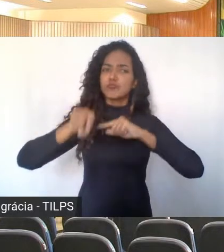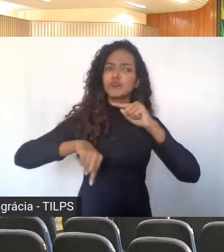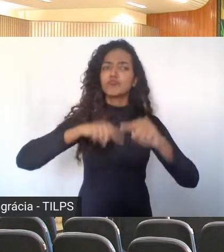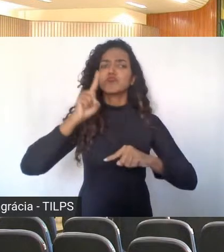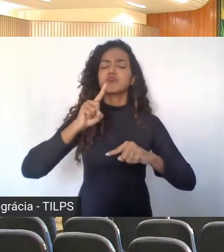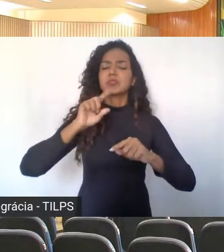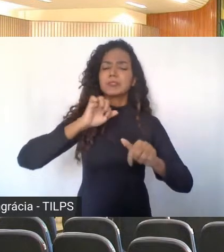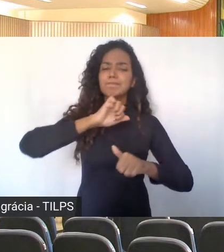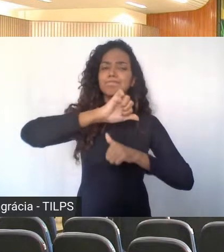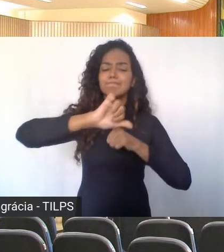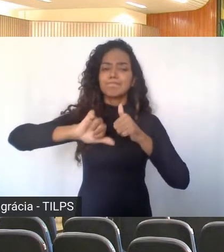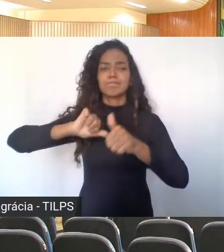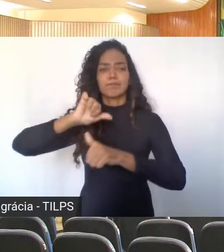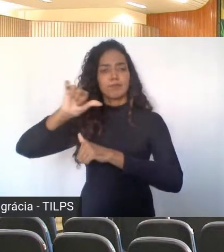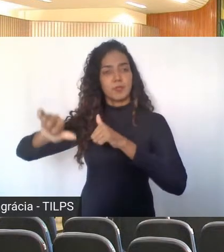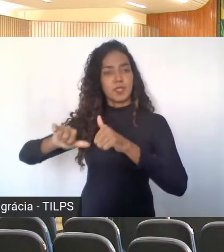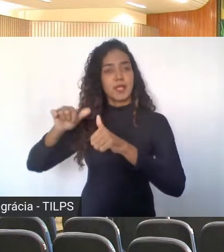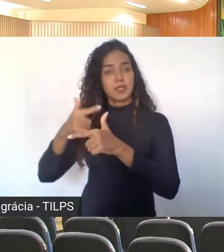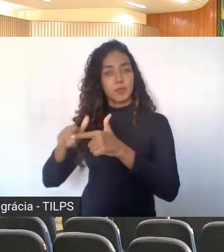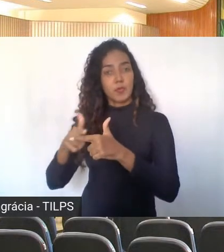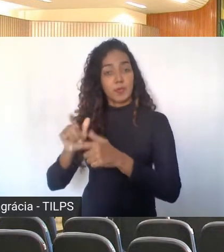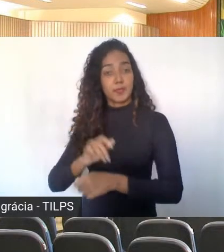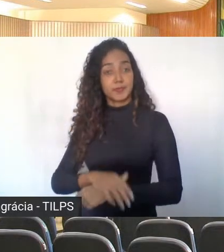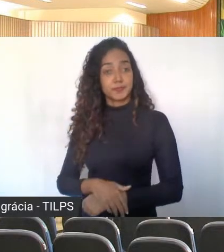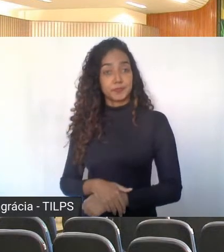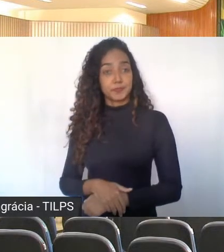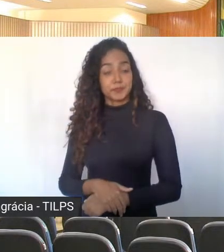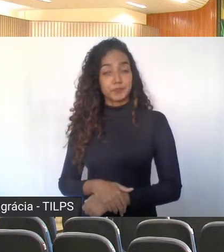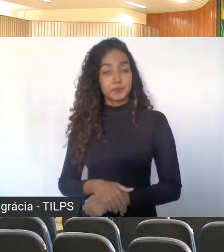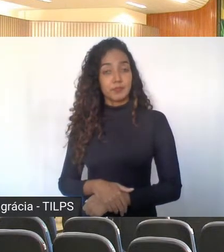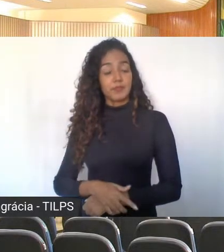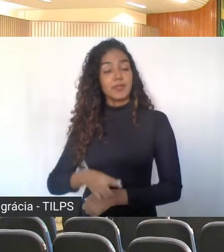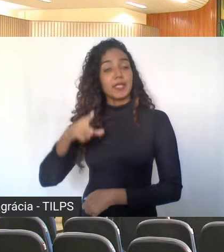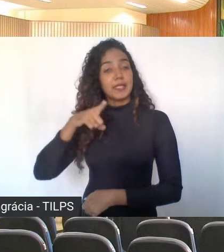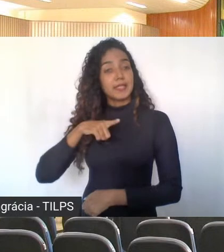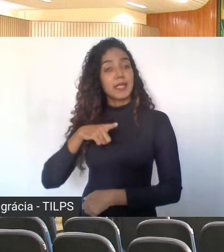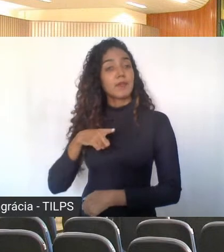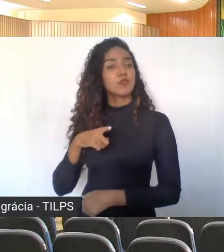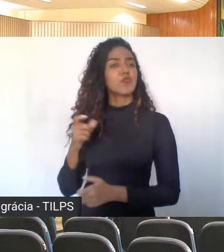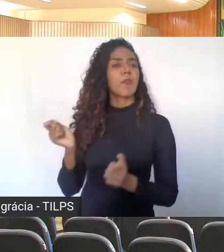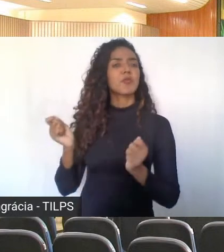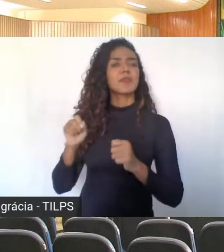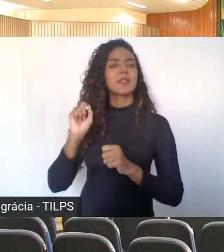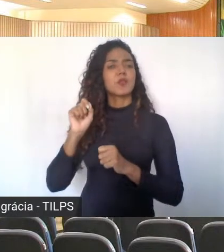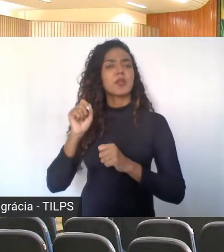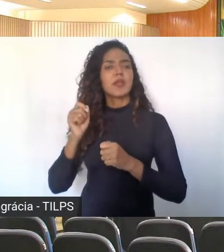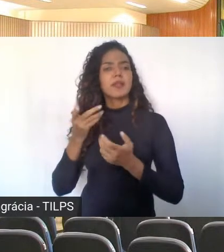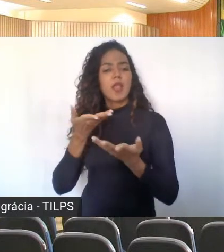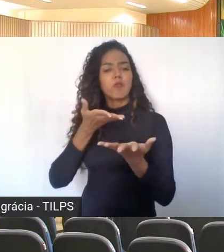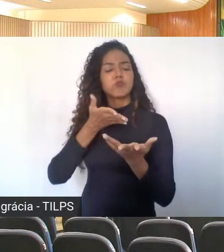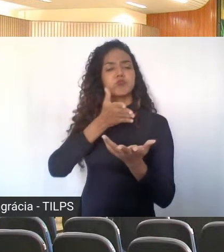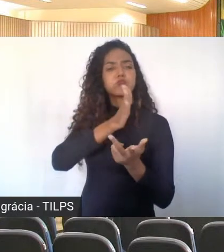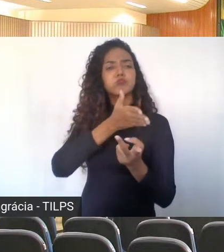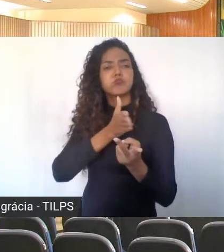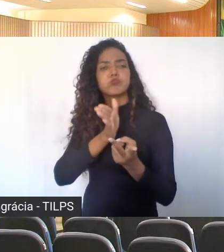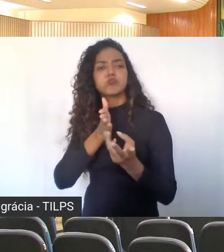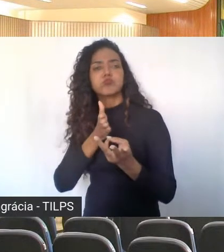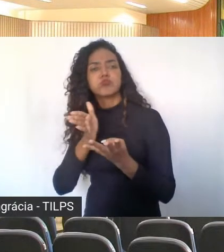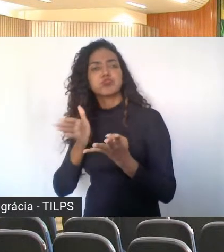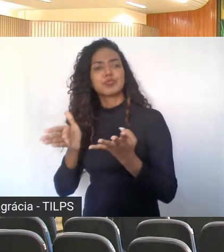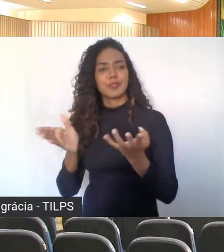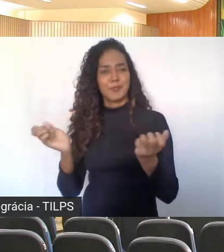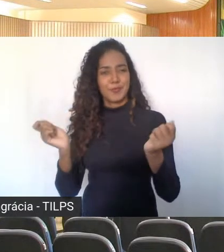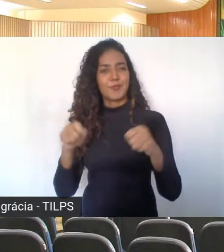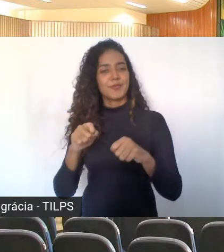situação e temos condições de ampliar as nossas possibilidades de vida. Então, meus